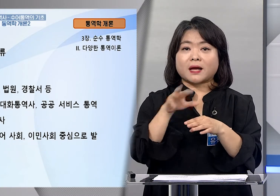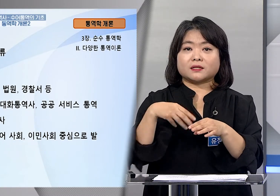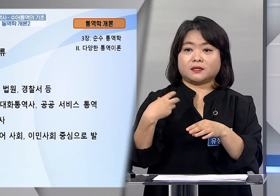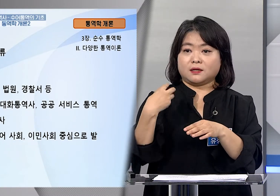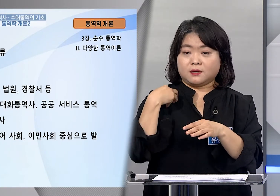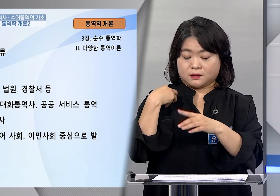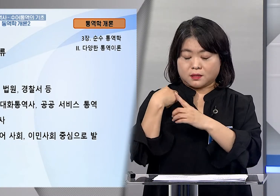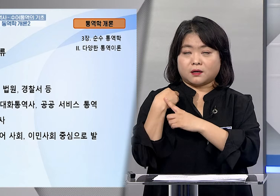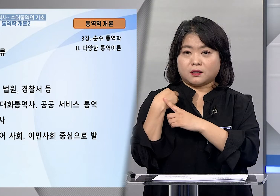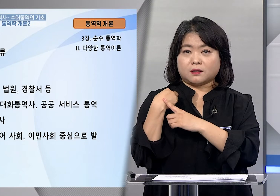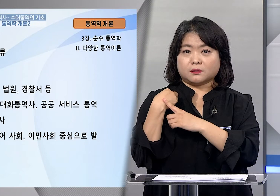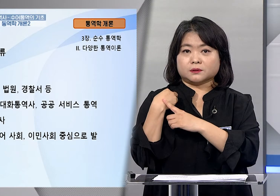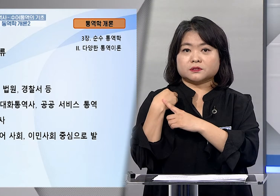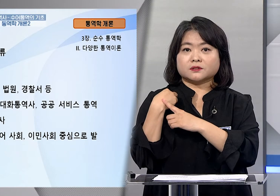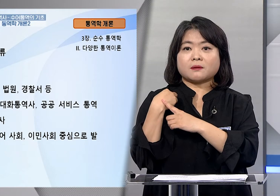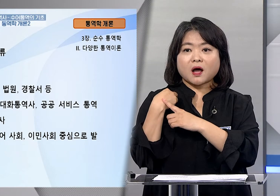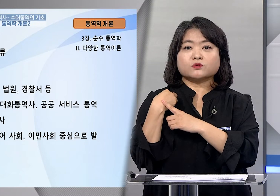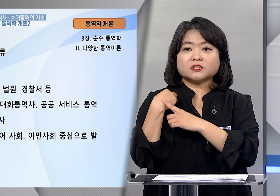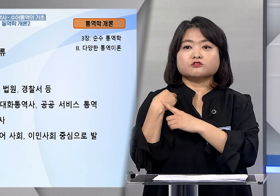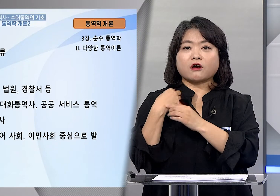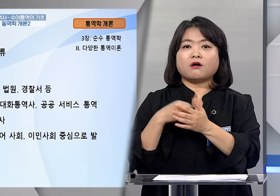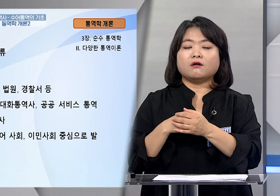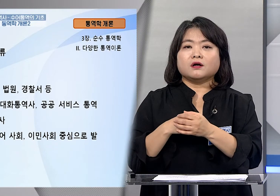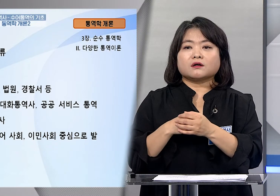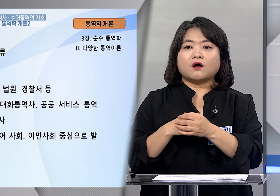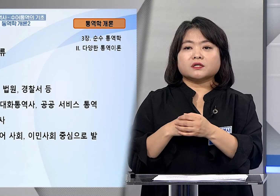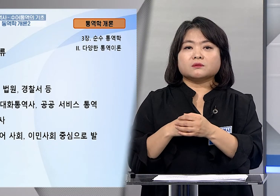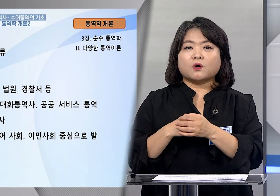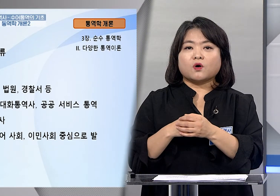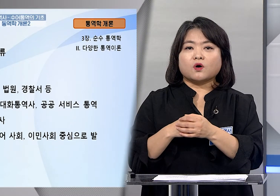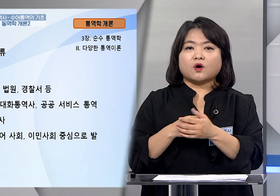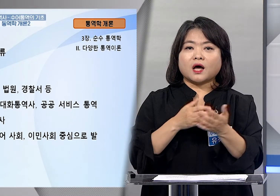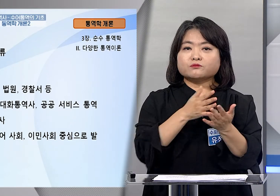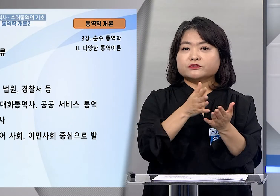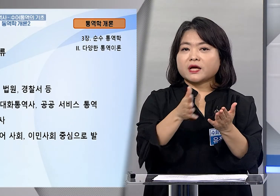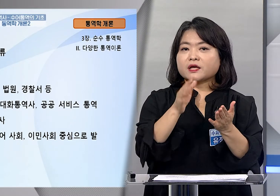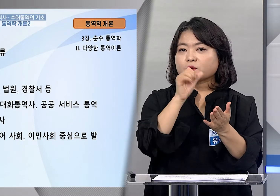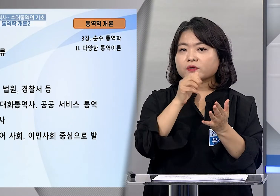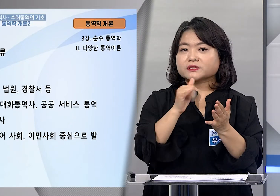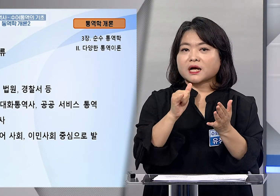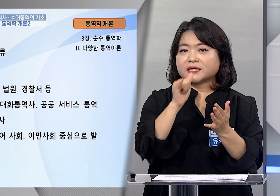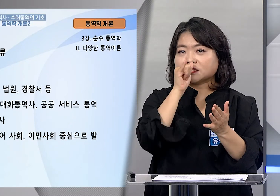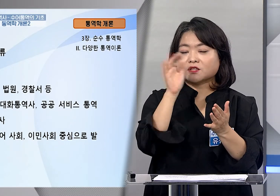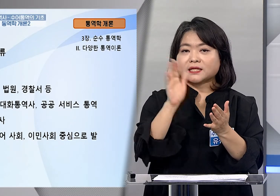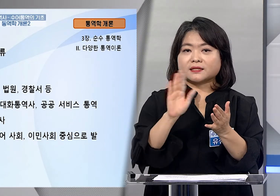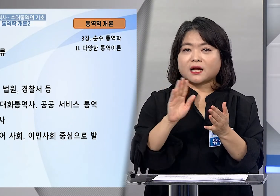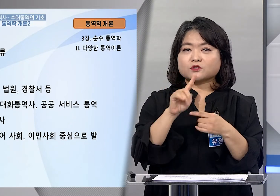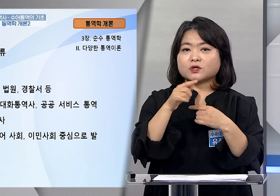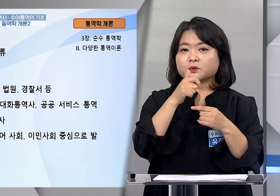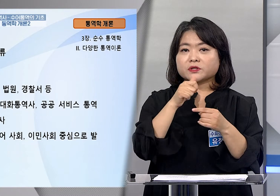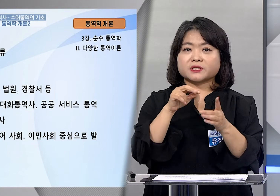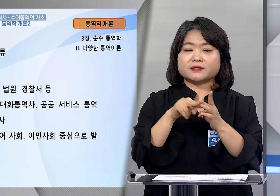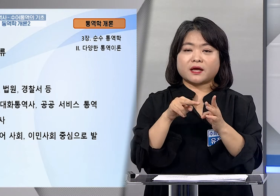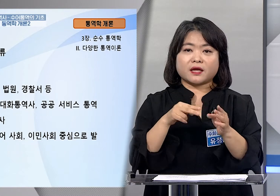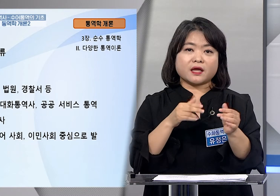많이 전담하고 있고요. 거의 한 분야의 통역사가 있는 것이 아니라 수화 통역센터에